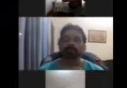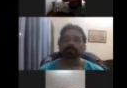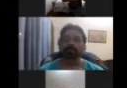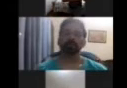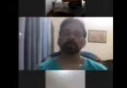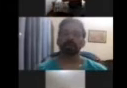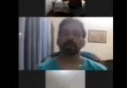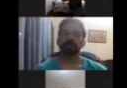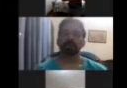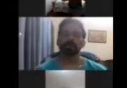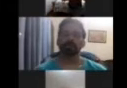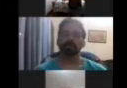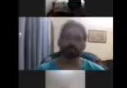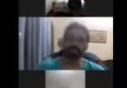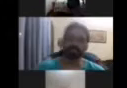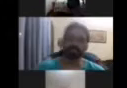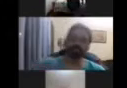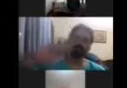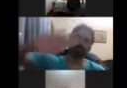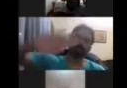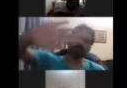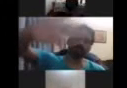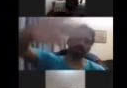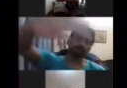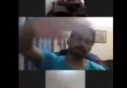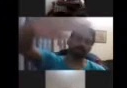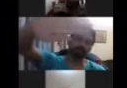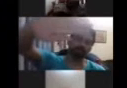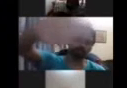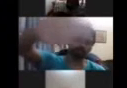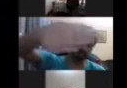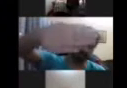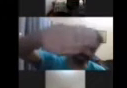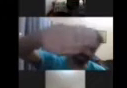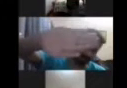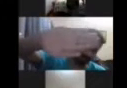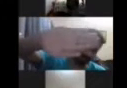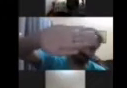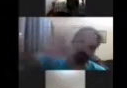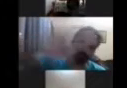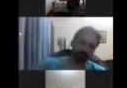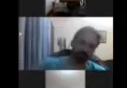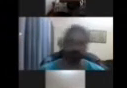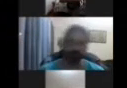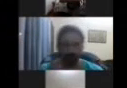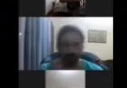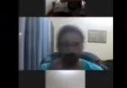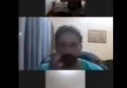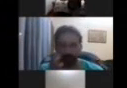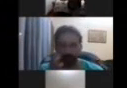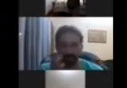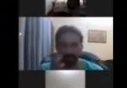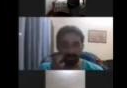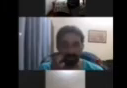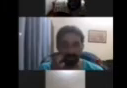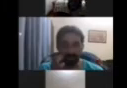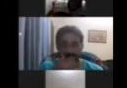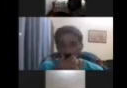Uhum. Oh, Deus. É, aí, se você deixar o pé bem assim, próximo da câmera, assim vai dar pra ver na hora do chute. Bem devagar, tá? Tá